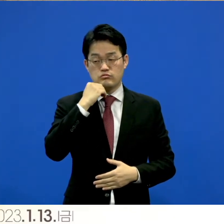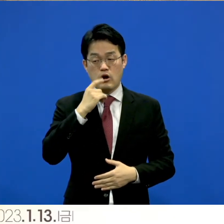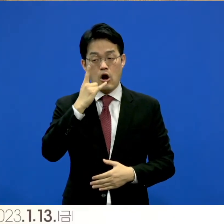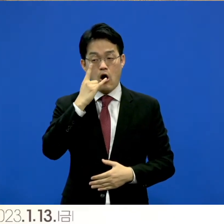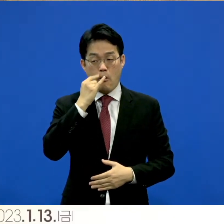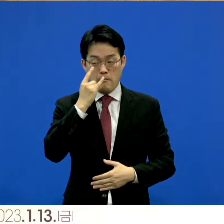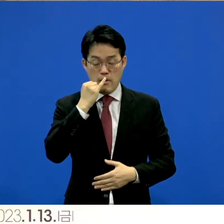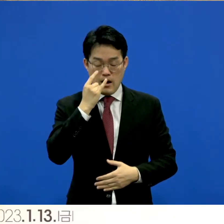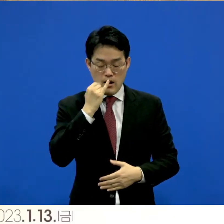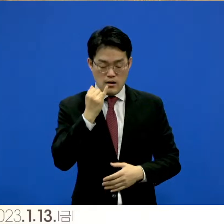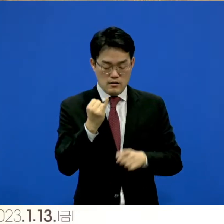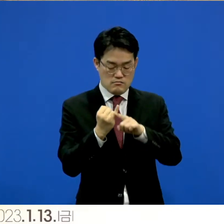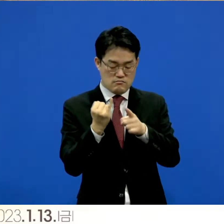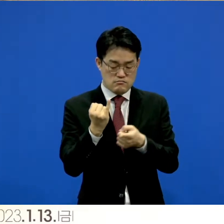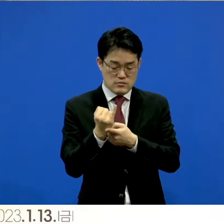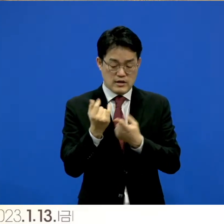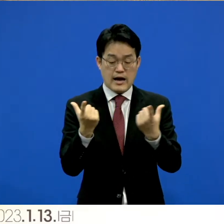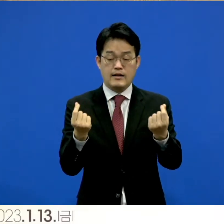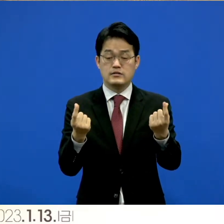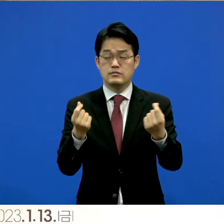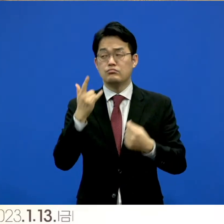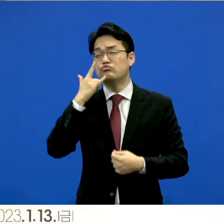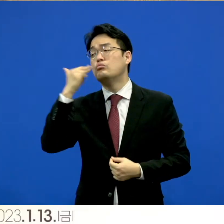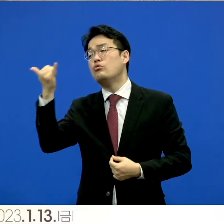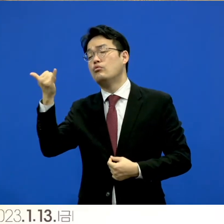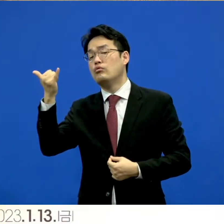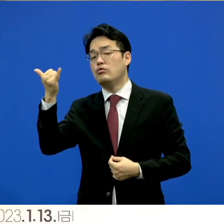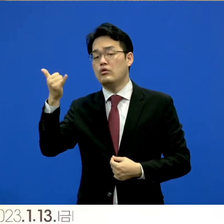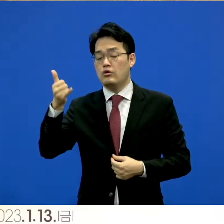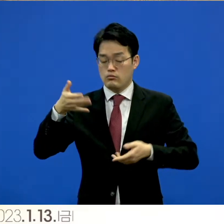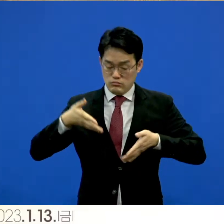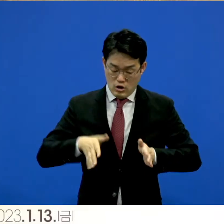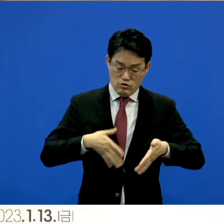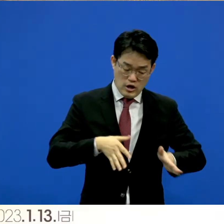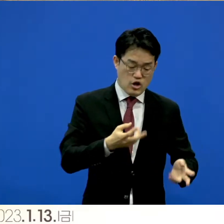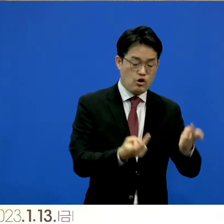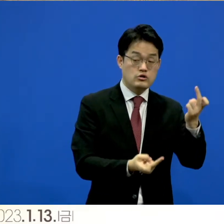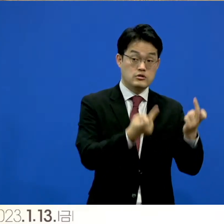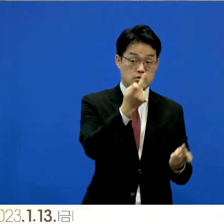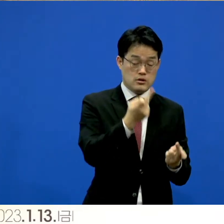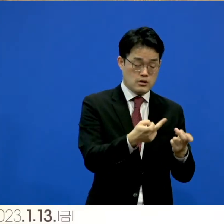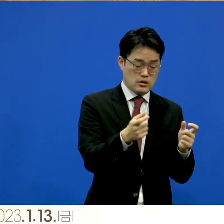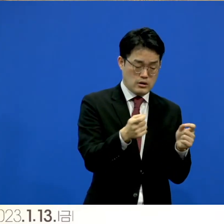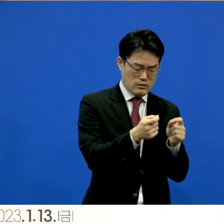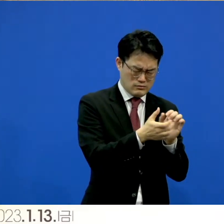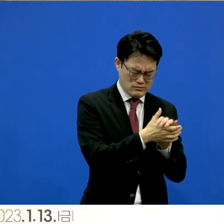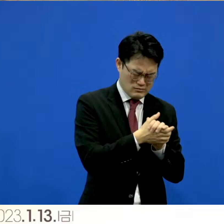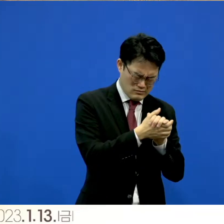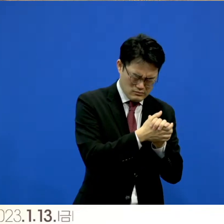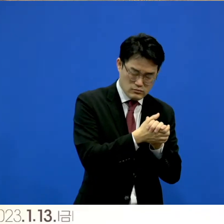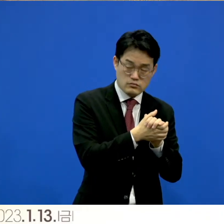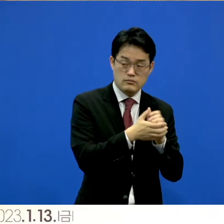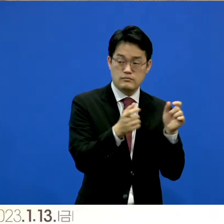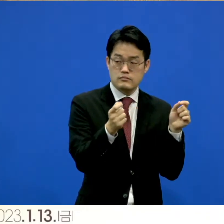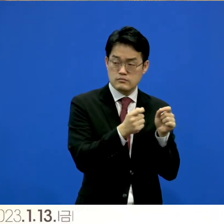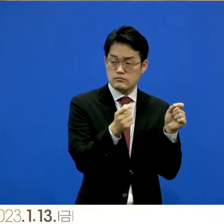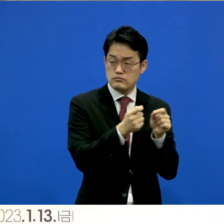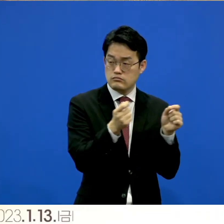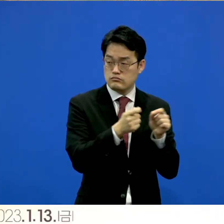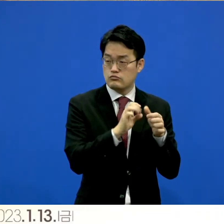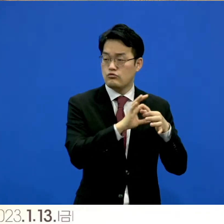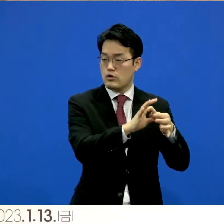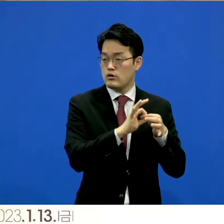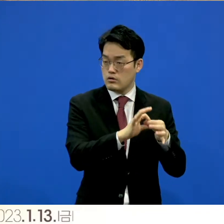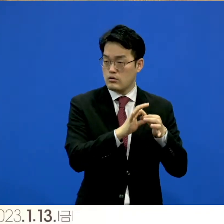혈육입니다. 더없이 가까운 관계입니다. 형제. 이거보다 더 가까운 관계는 없습니다. 형제. 근데 그 안에서